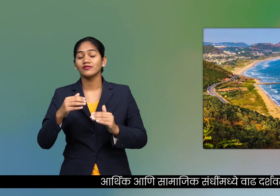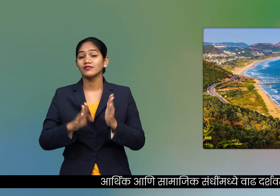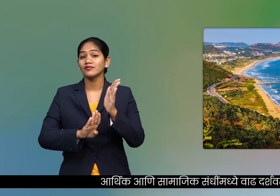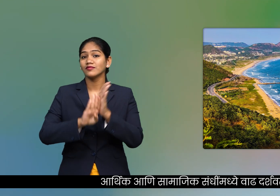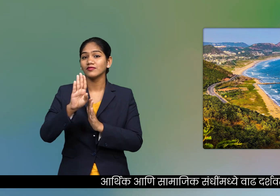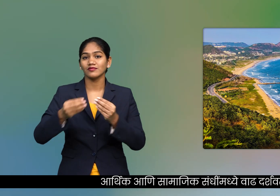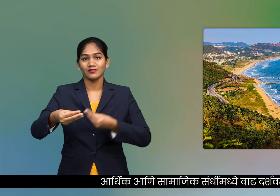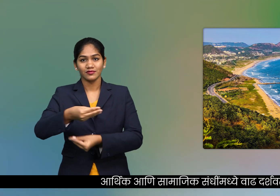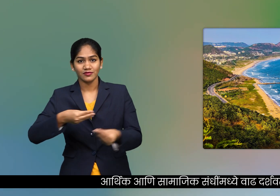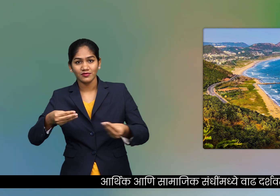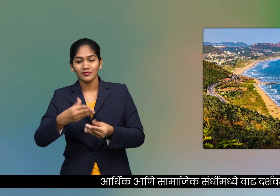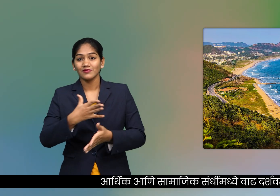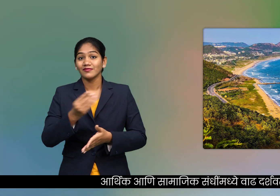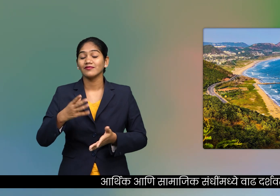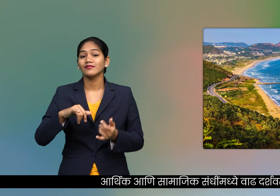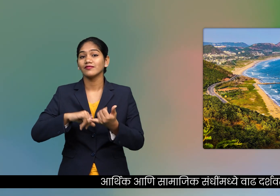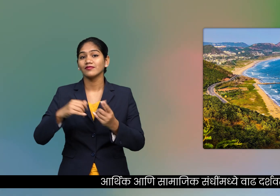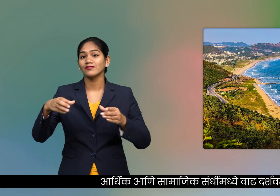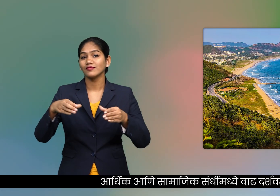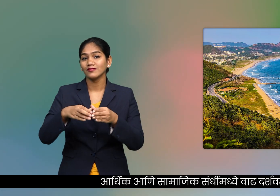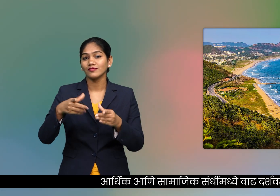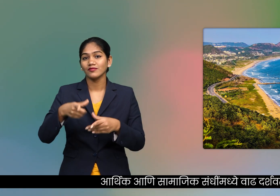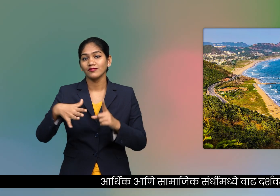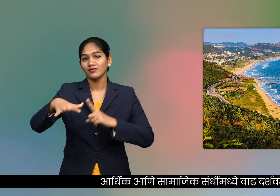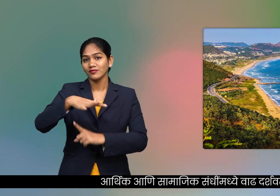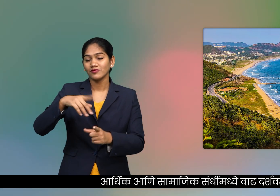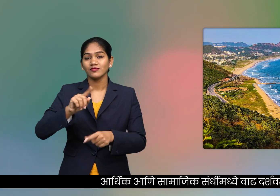आर्थिक आणि सामाजिक संधींमध्ये वाढ दर्शवते.